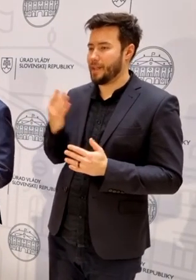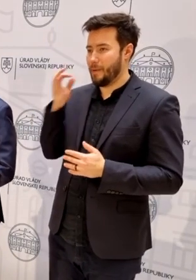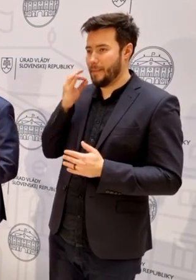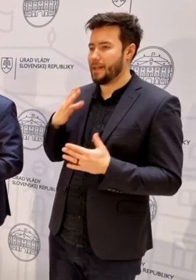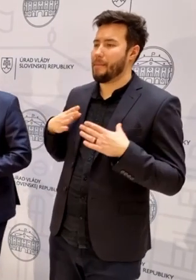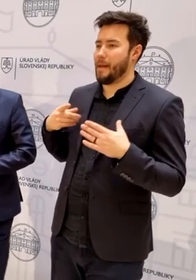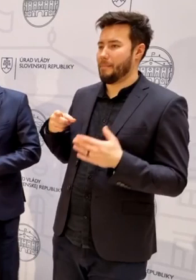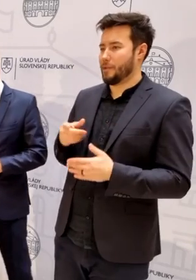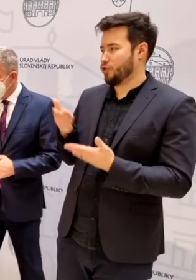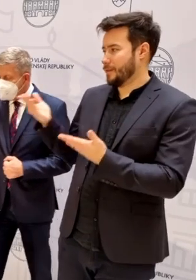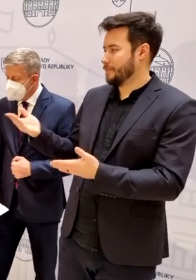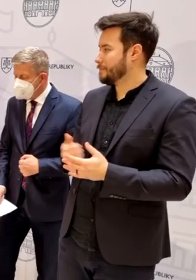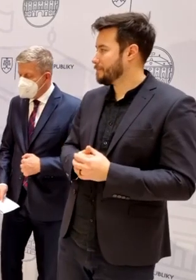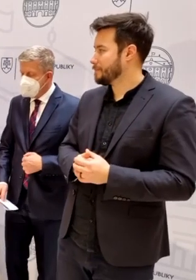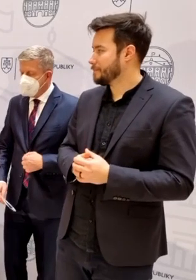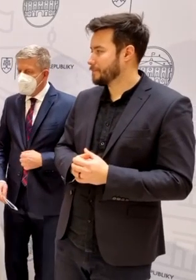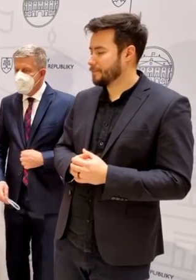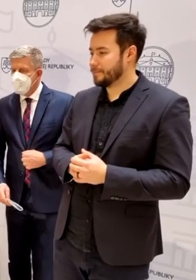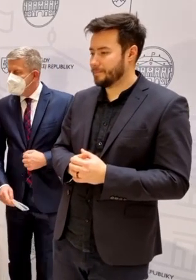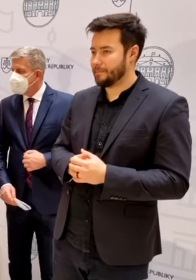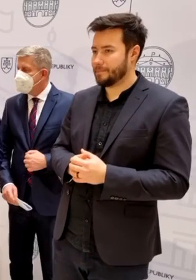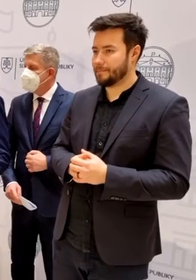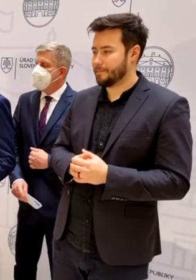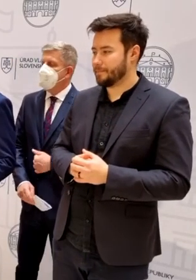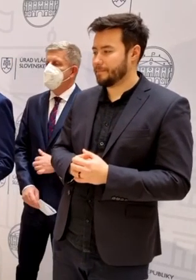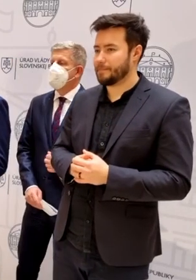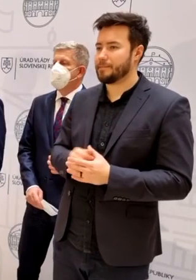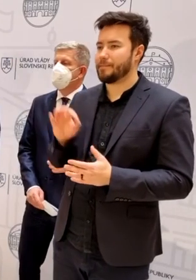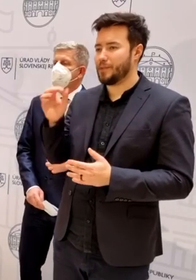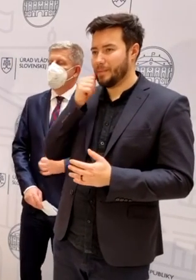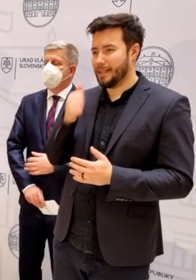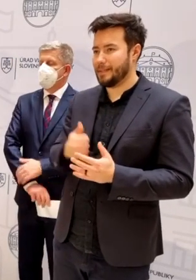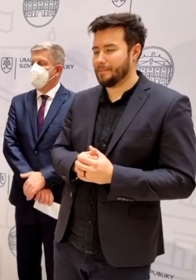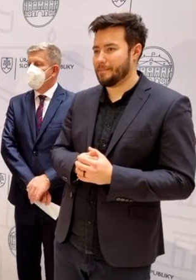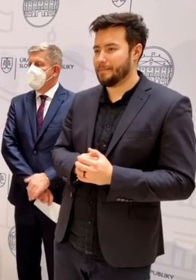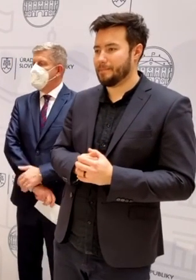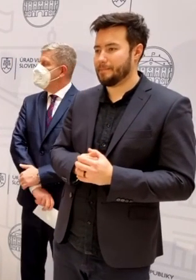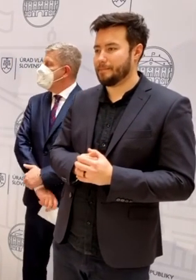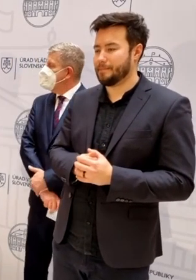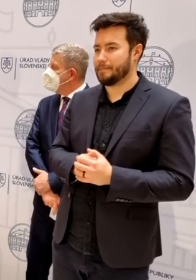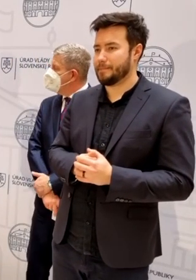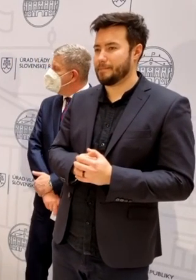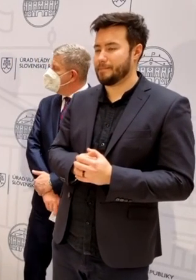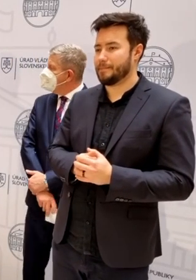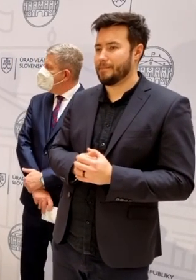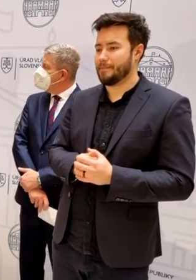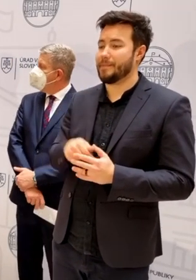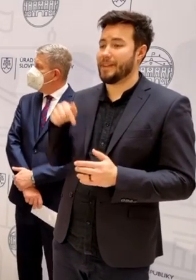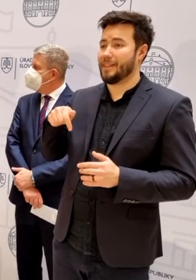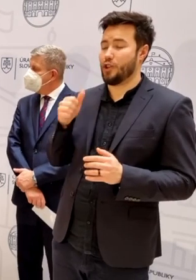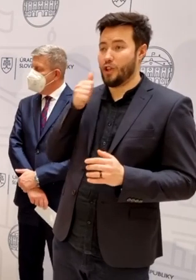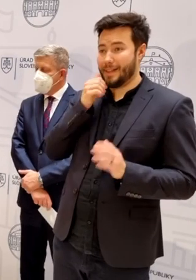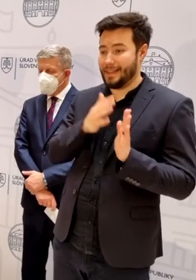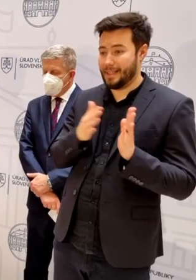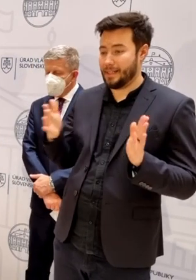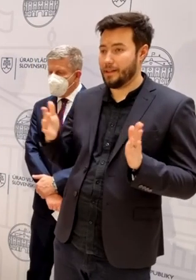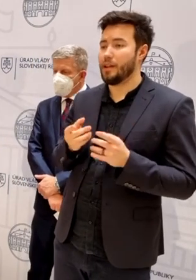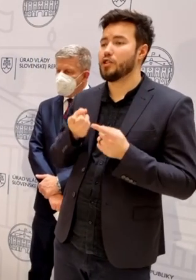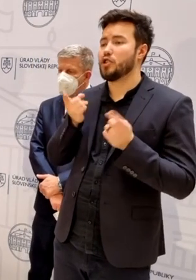pánu Mišikovi. Dobrý deň, prejem. Tieto dni sa na Slovensku